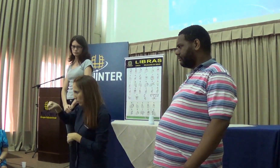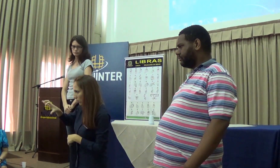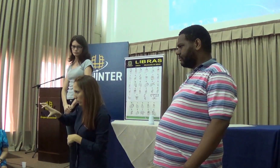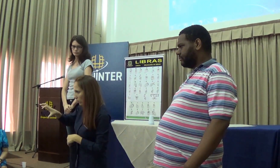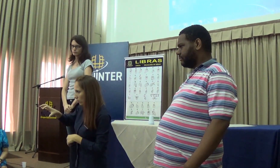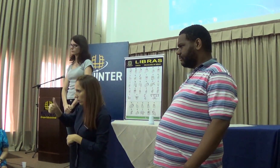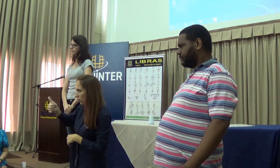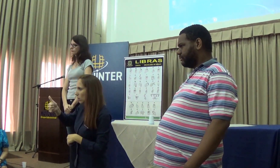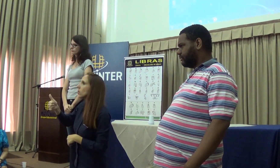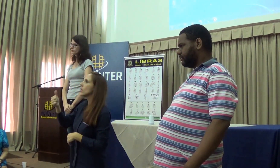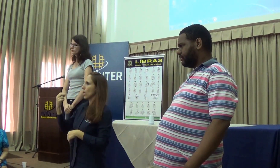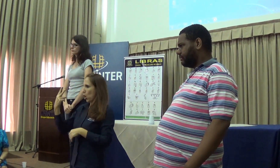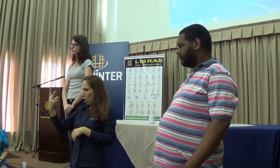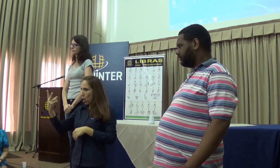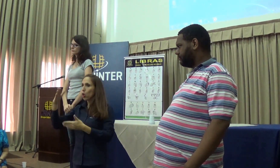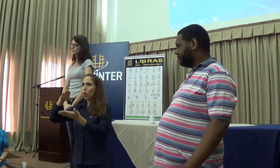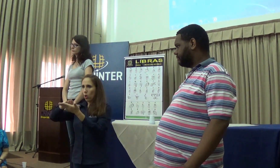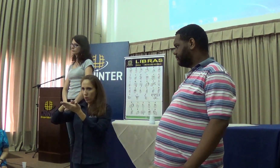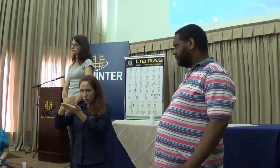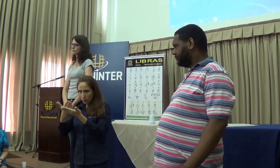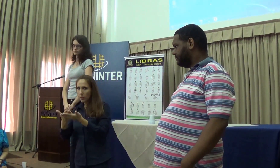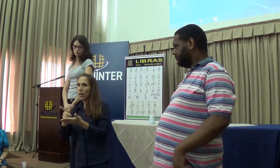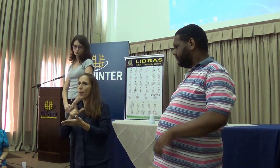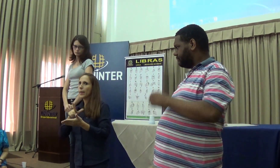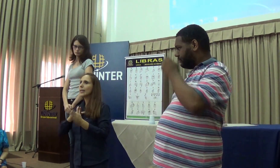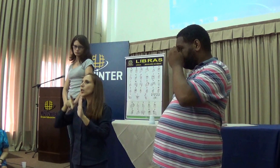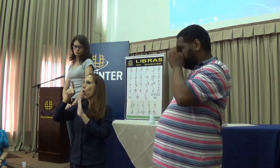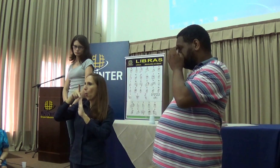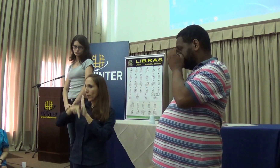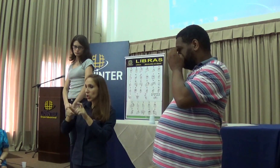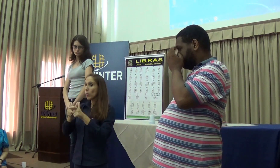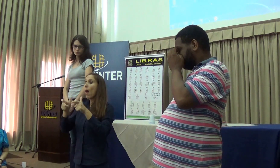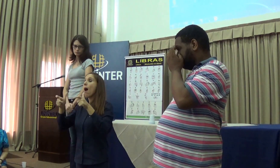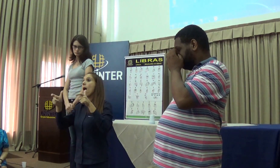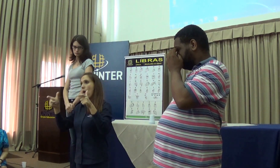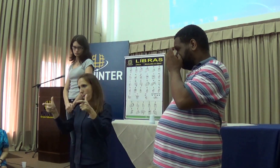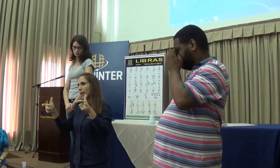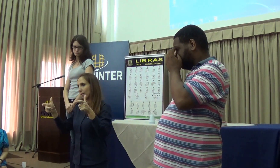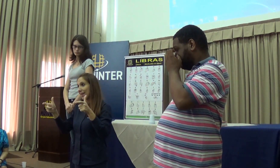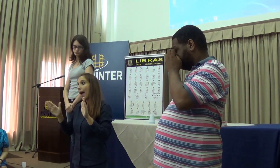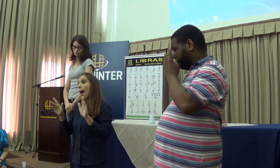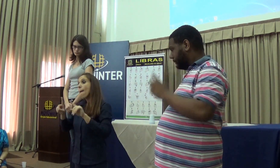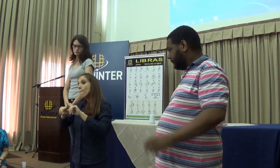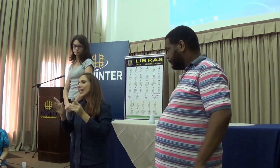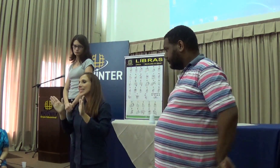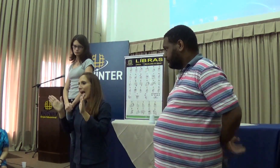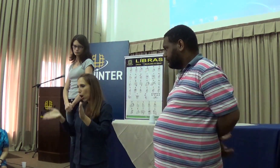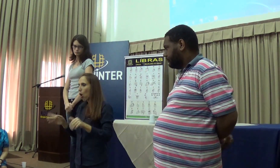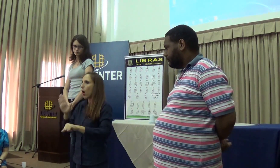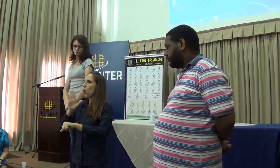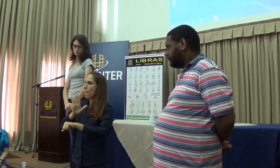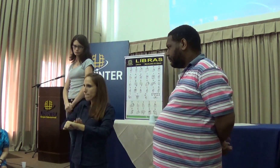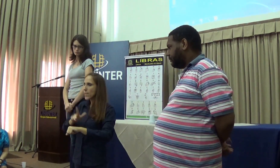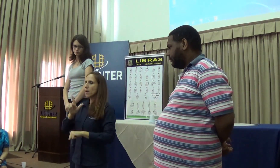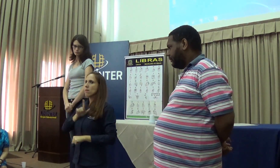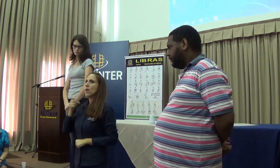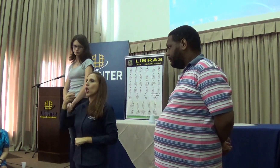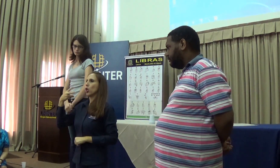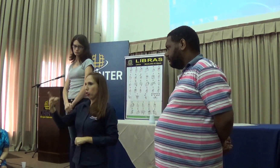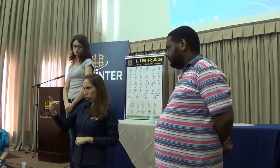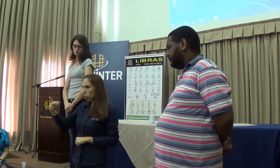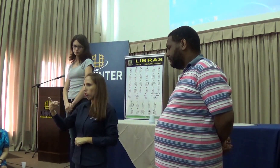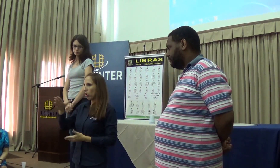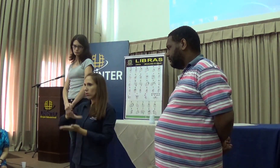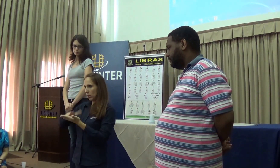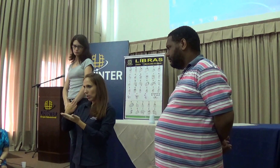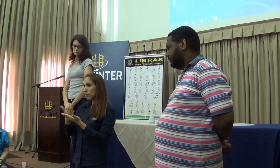Tem dois intérpretes. Tá, então a Central de Libras no momento tem dois intérpretes, mas já está com o